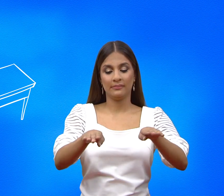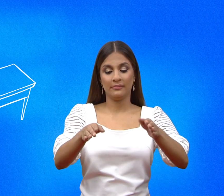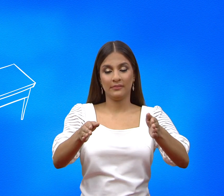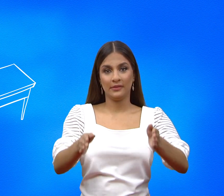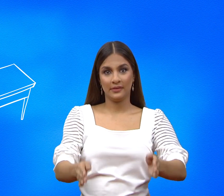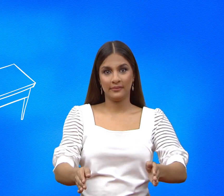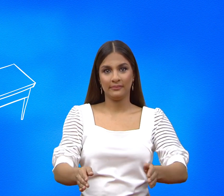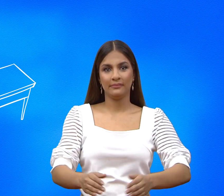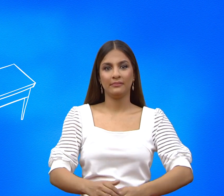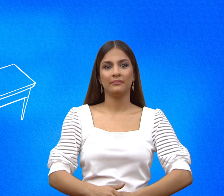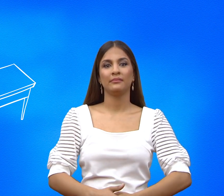meza